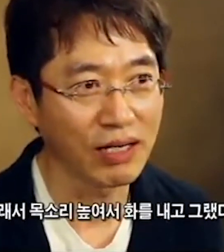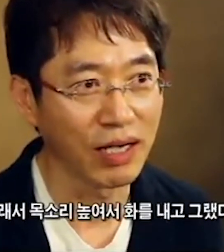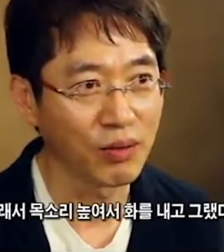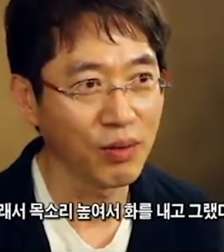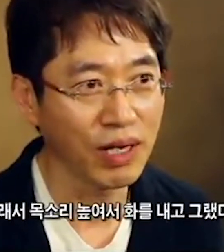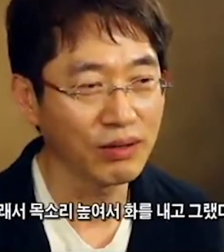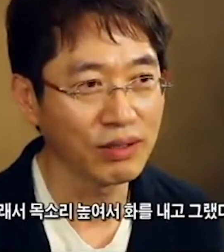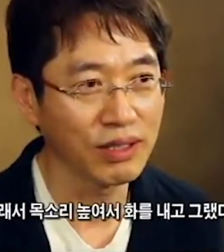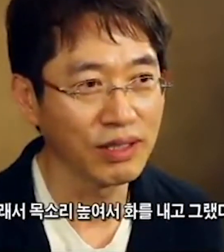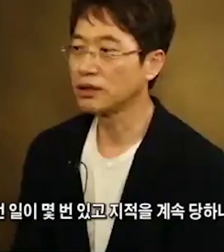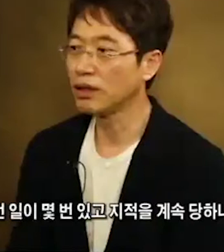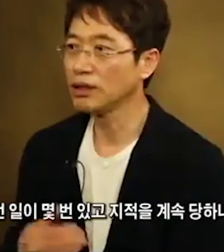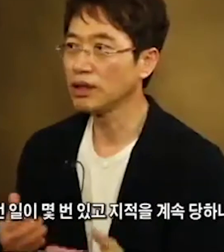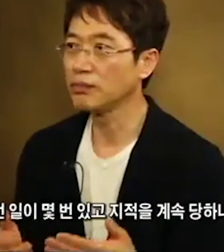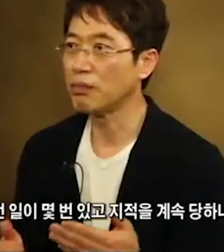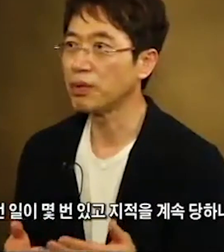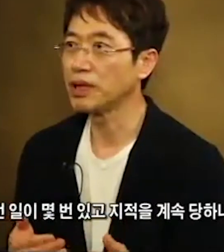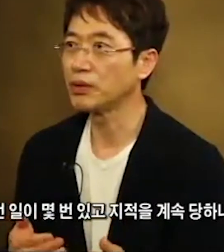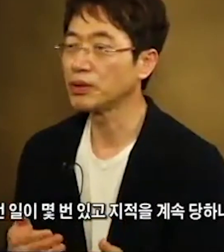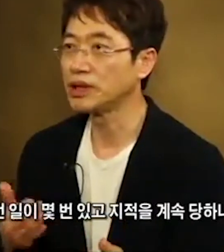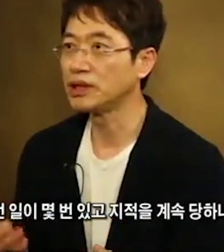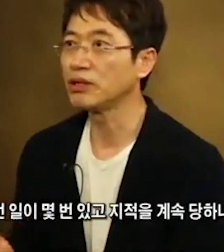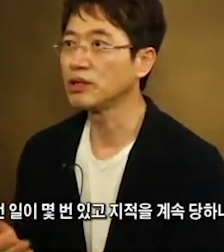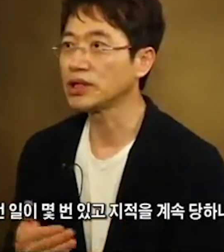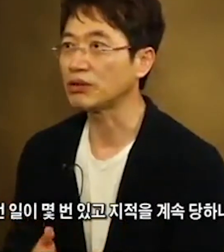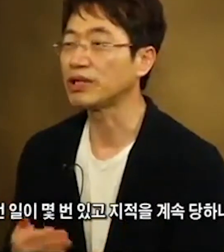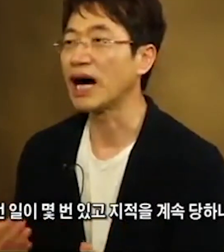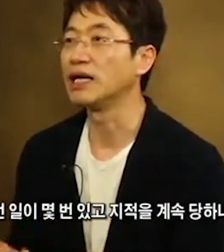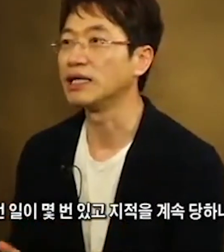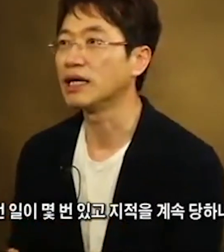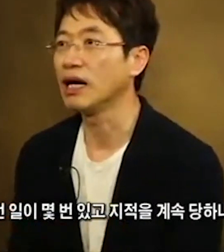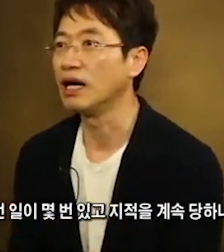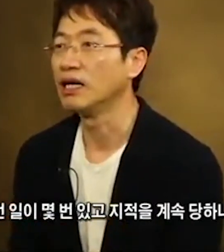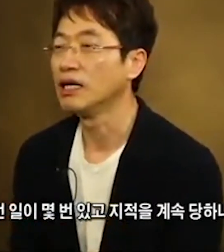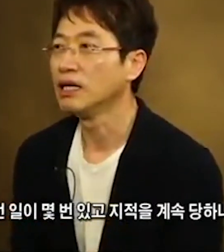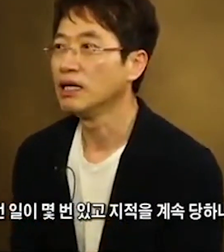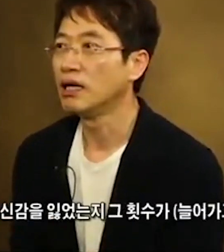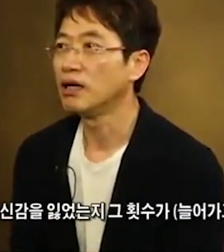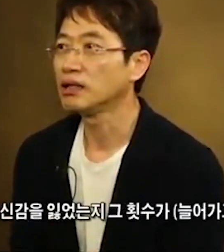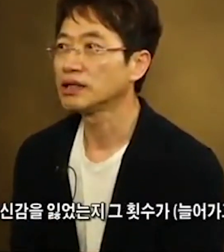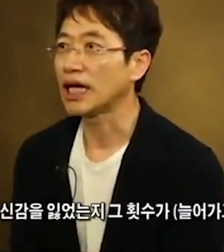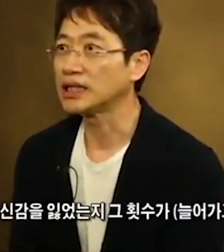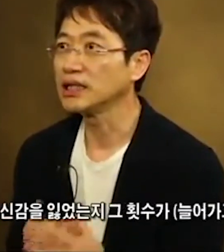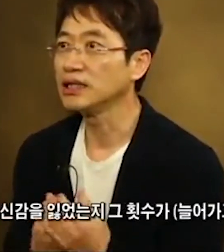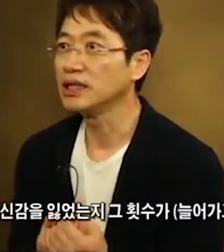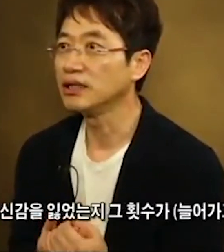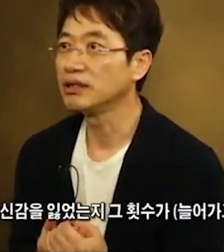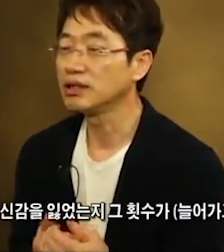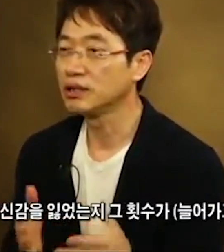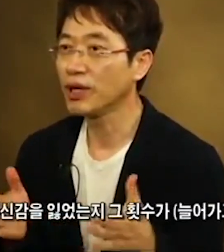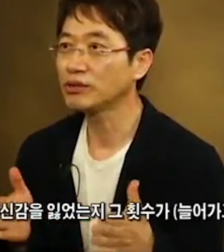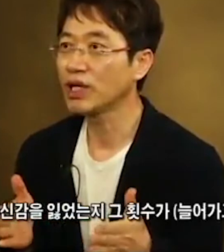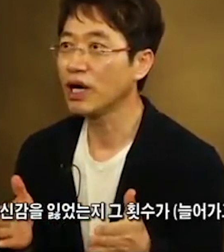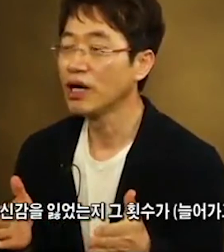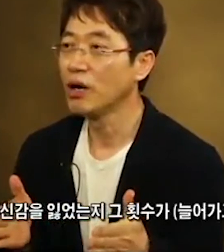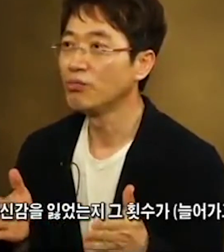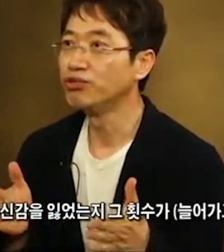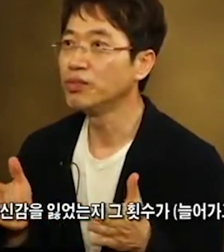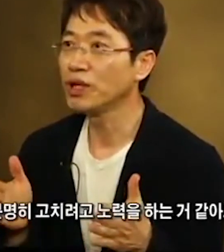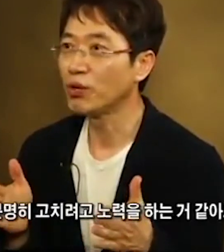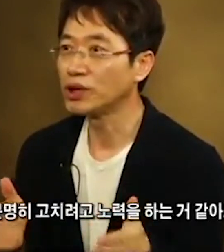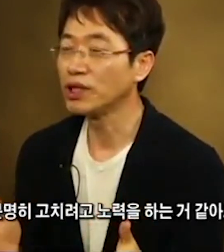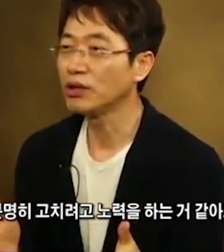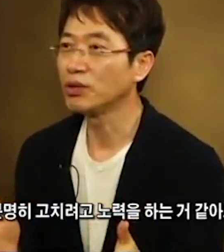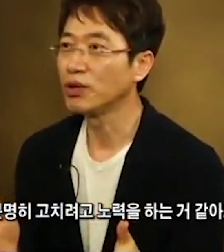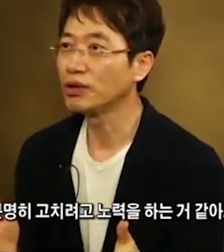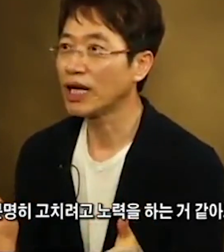높여서 화를 내고 했더니 그런 일이 몇 번 있고 지적을 자꾸 당하니까 자신을 잃었는지 그 횟수가